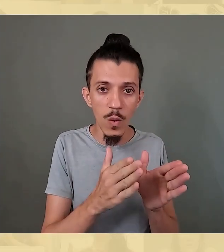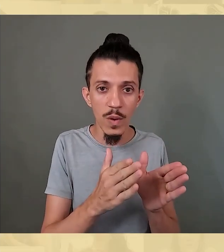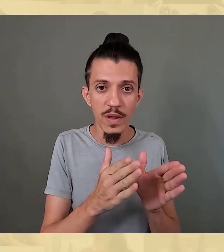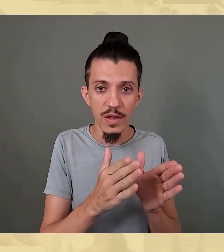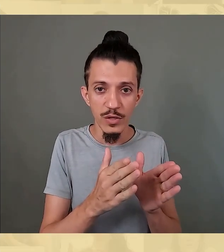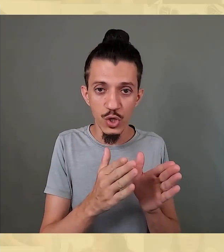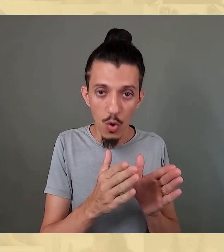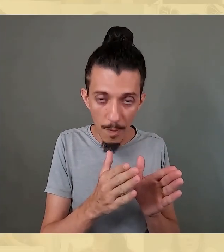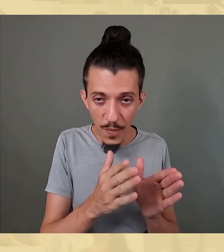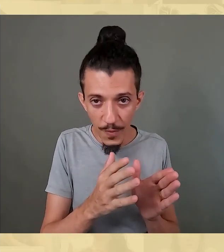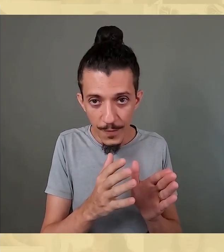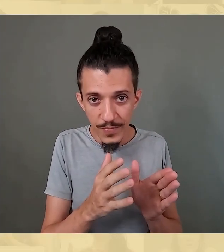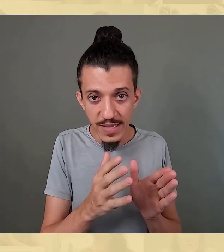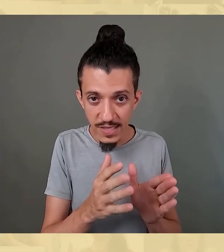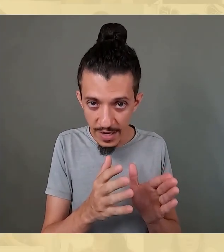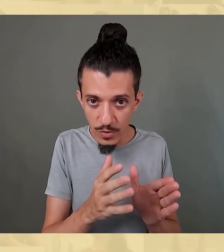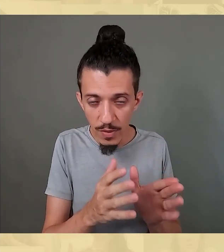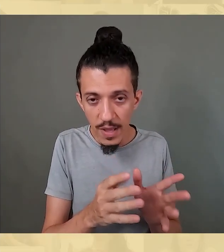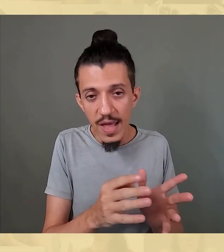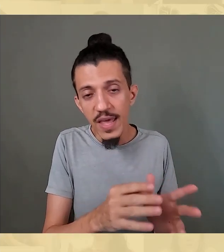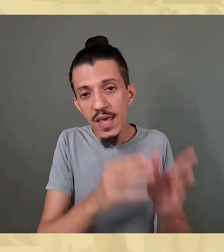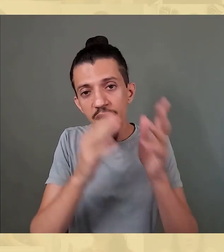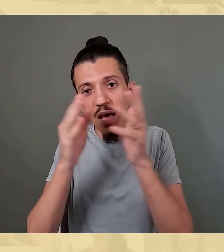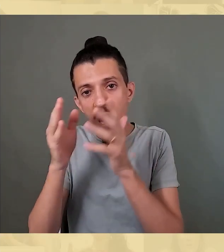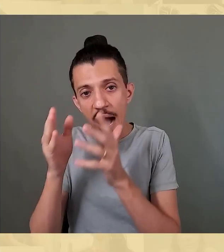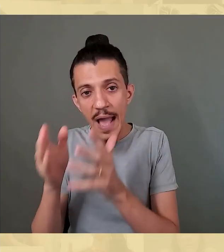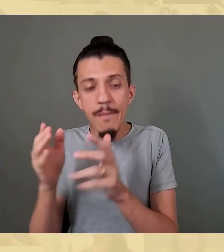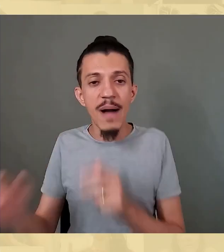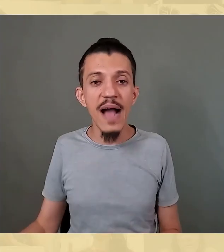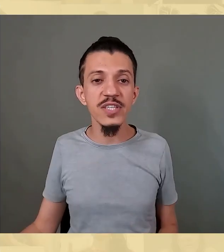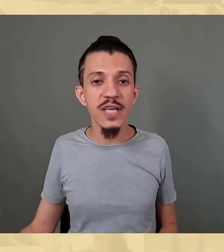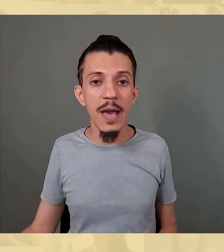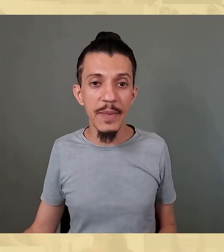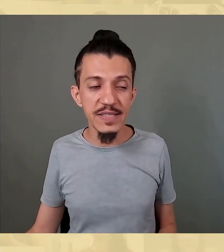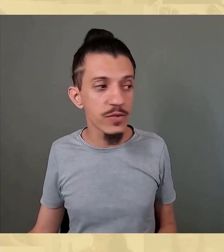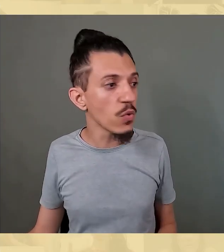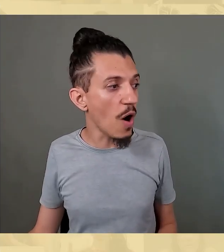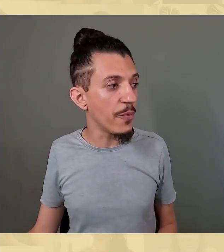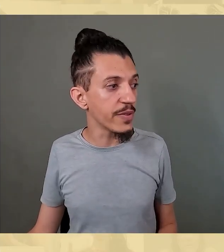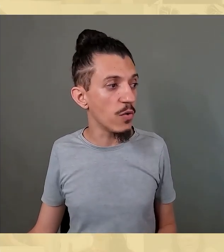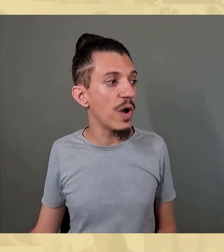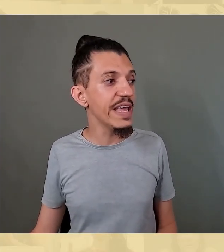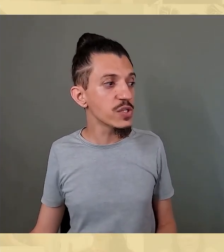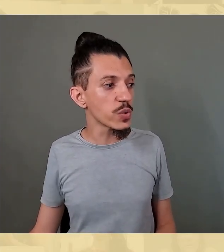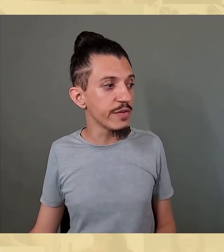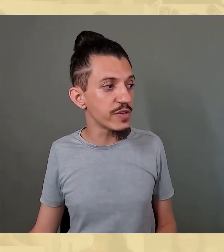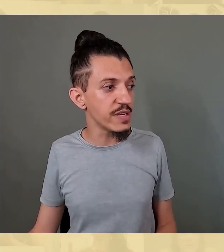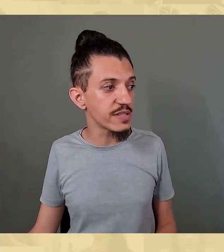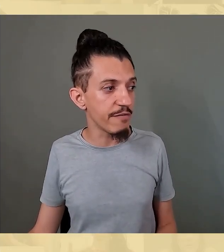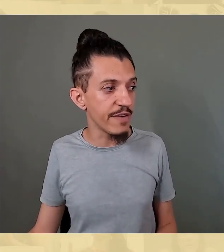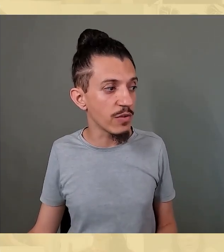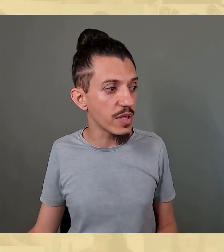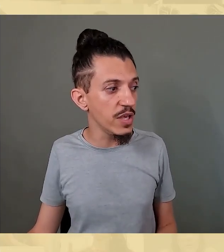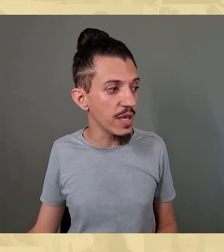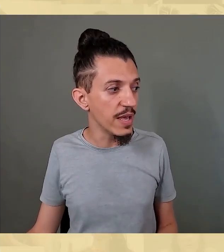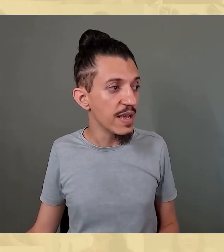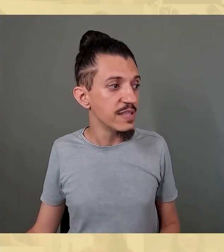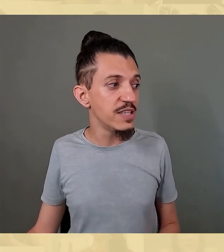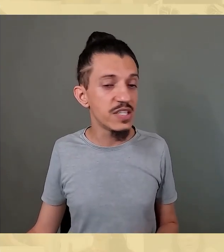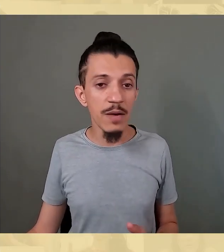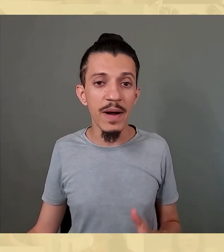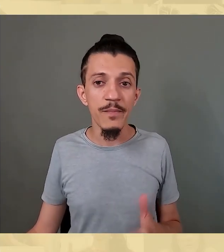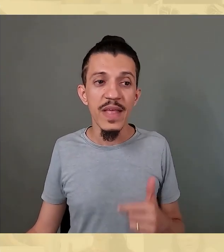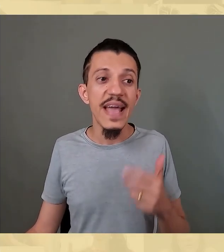sinal de copo escrito e a imagem que representa um copo. Então, isso que você está vendo aqui